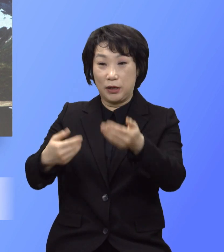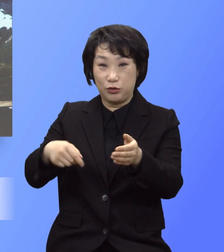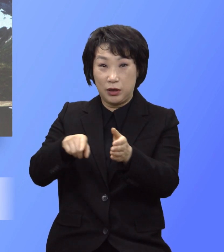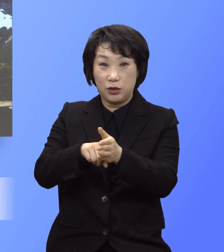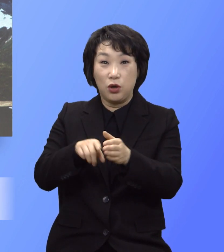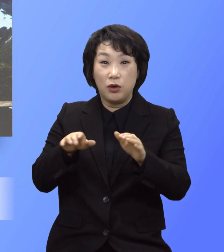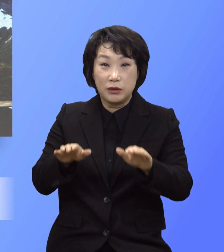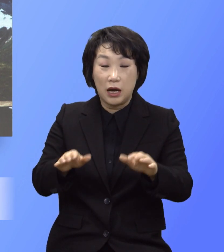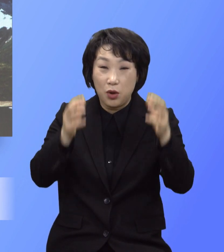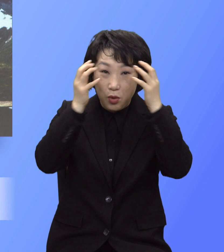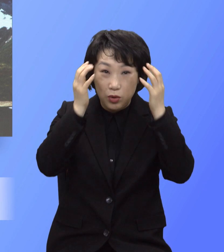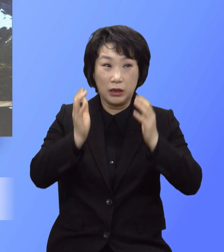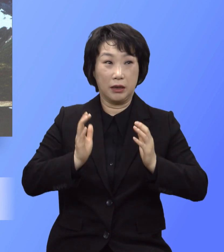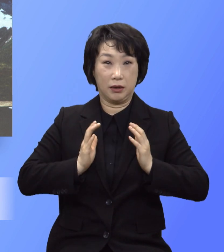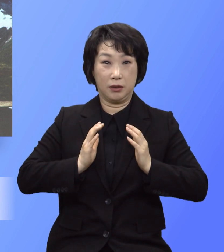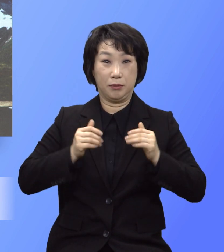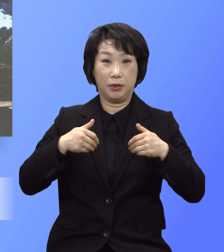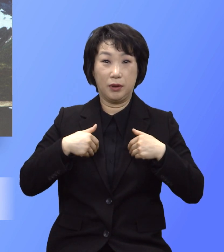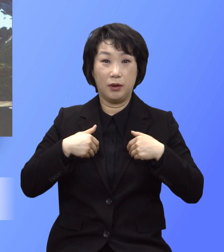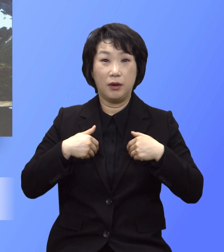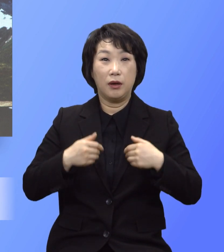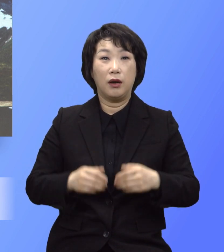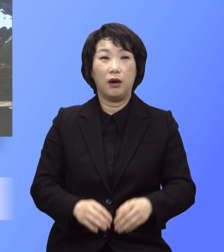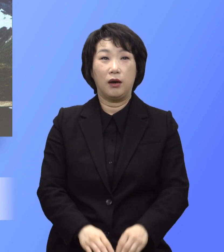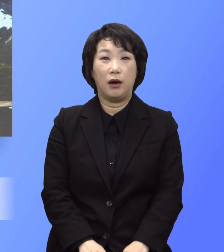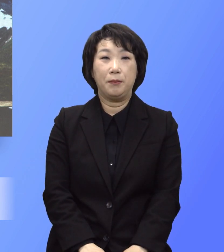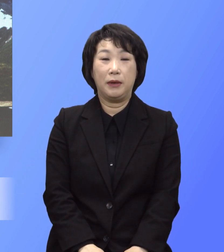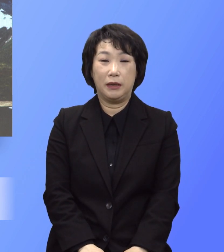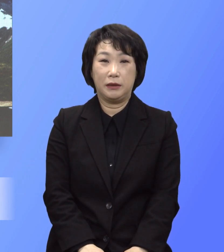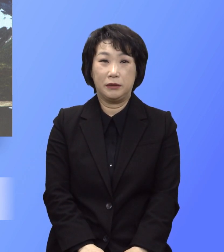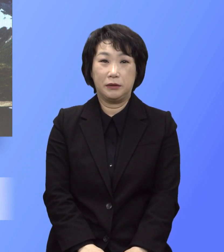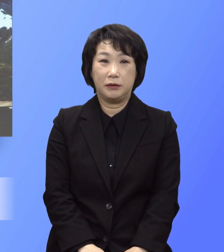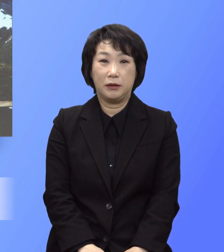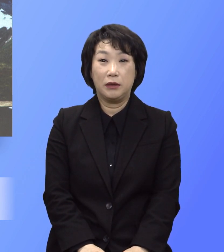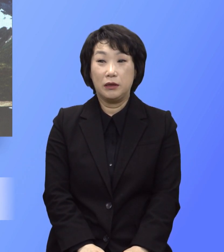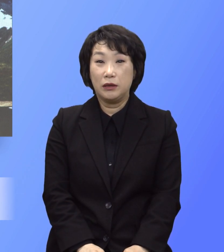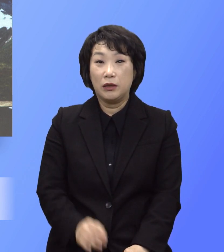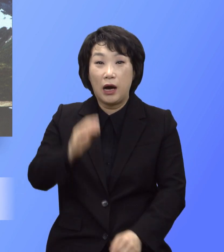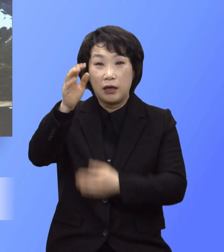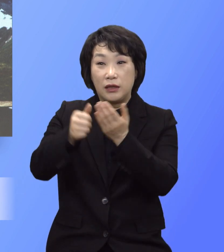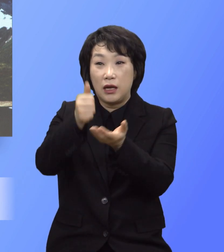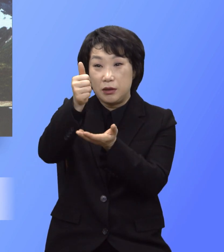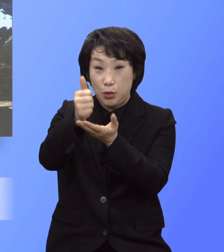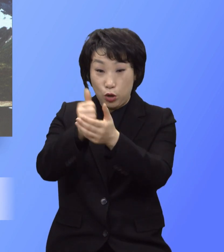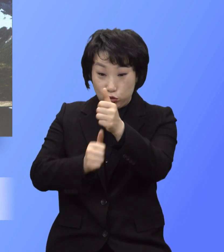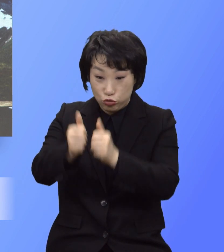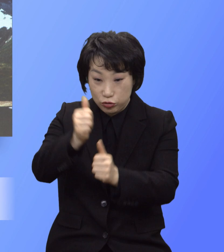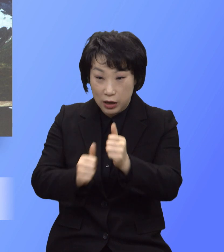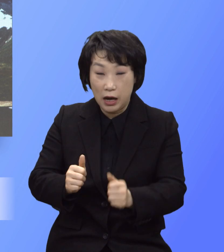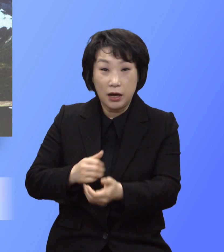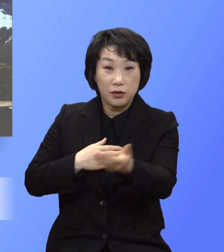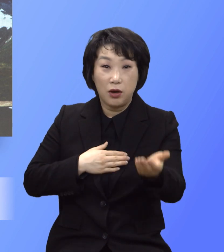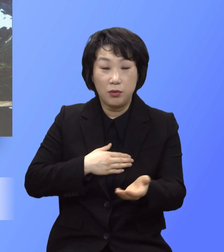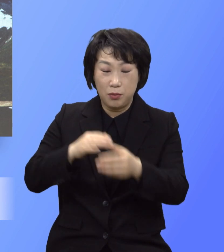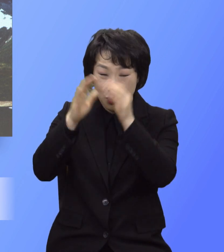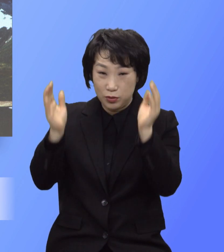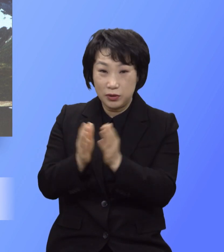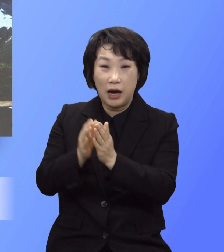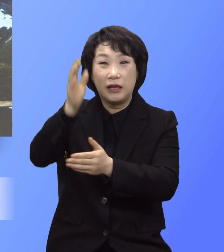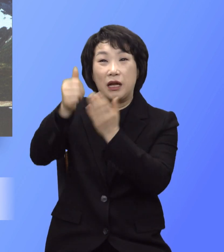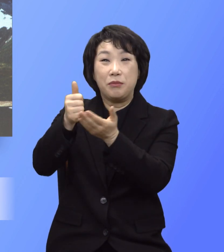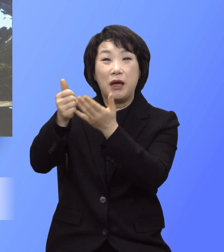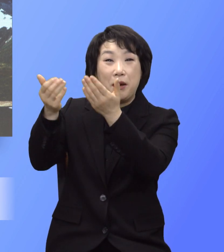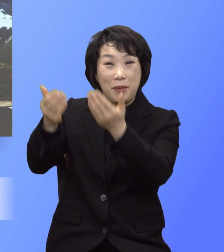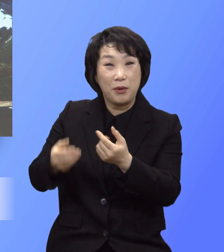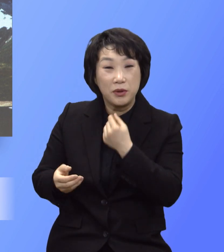위해서 고난도 함께 받아야 할 것이니라. 그래서 하나님의 후사로 상속하는 것은